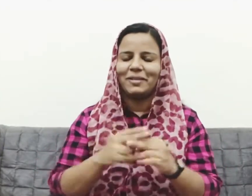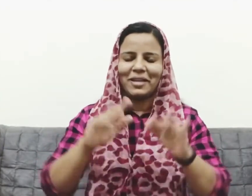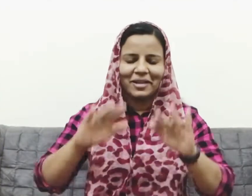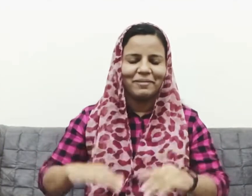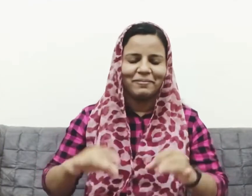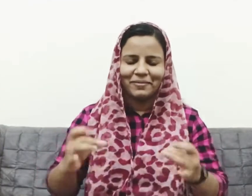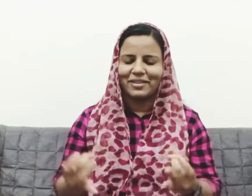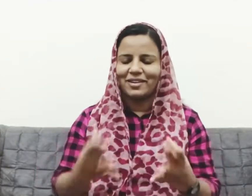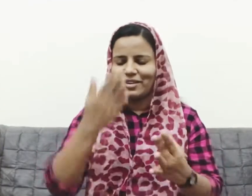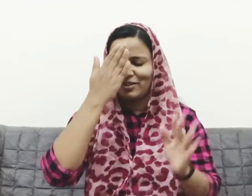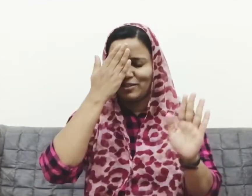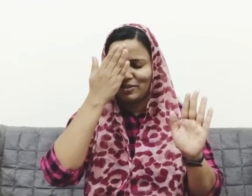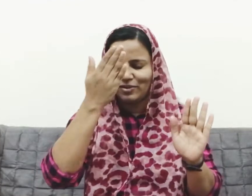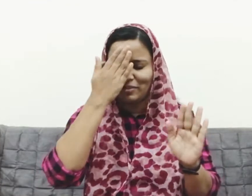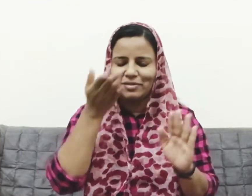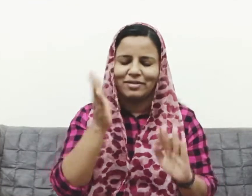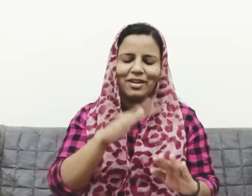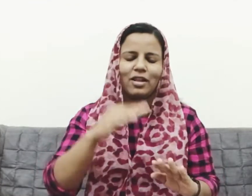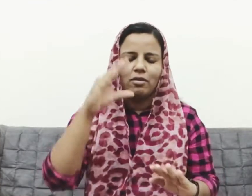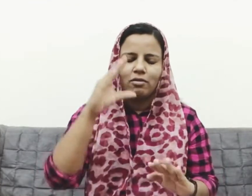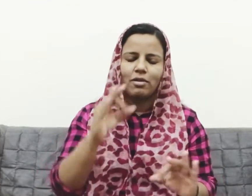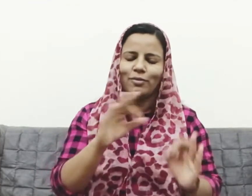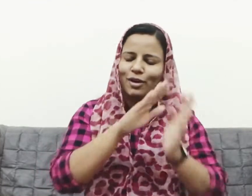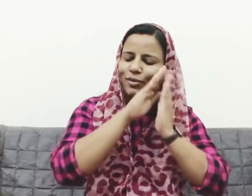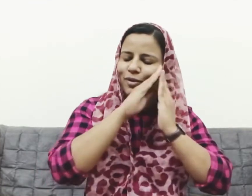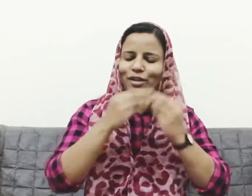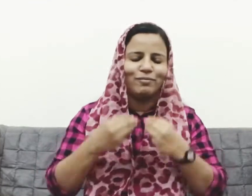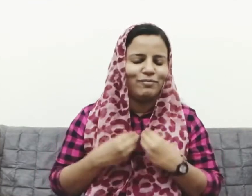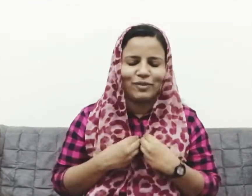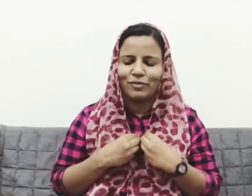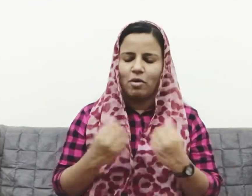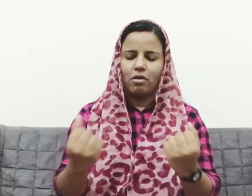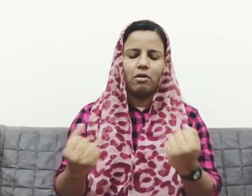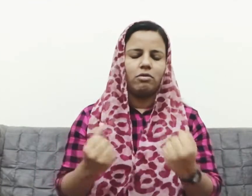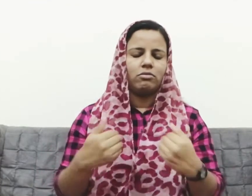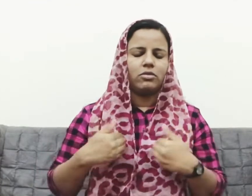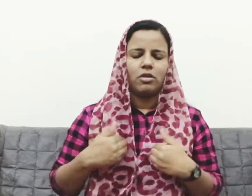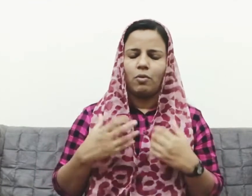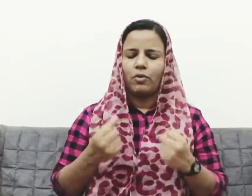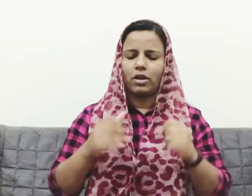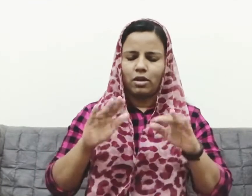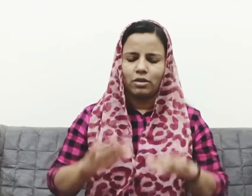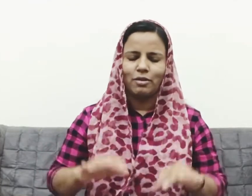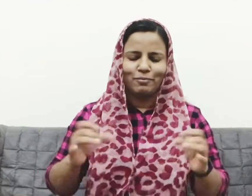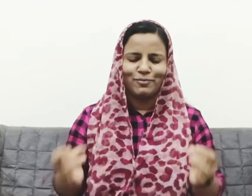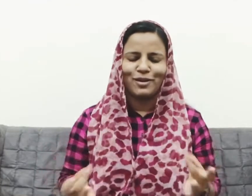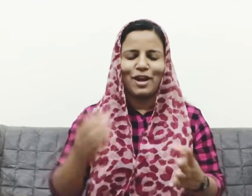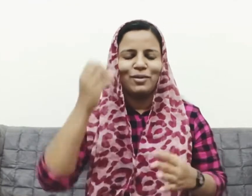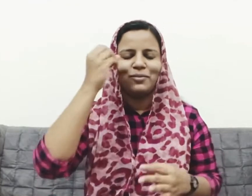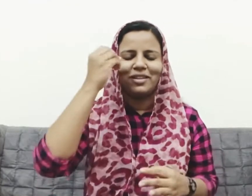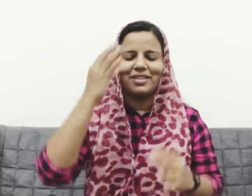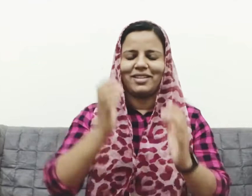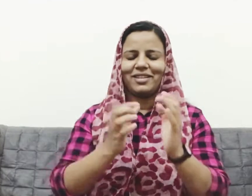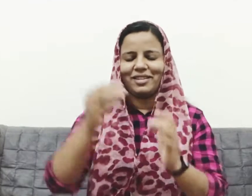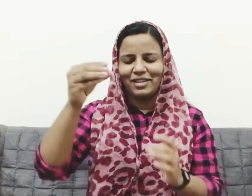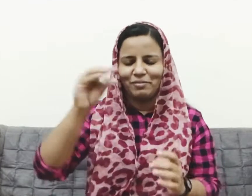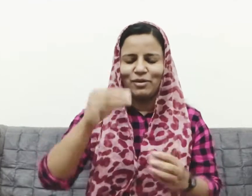ഈ പ്രഭാതത്തിനായിട്ട് സ്തോത്രം. രാത്രി ഞങ്ങൾക്ക് തന്ന നല്ല ഉറക്കത്തിനായിട്ട് സ്തോത്രം. ആരോഗ്യത്തോടെ സൗഖ്യത്തോടെ ഈ പ്രഭാതത്തിൽ ഉണർത്തിയ കൃപകൾക്കായിട്ട് സ്തോത്രം